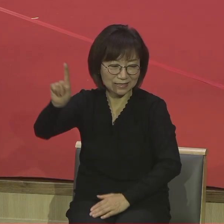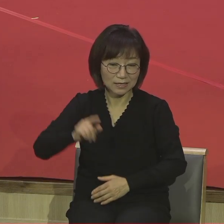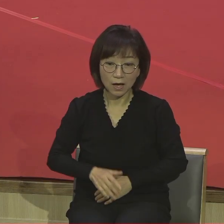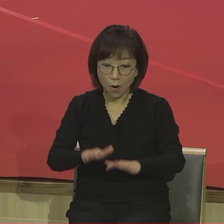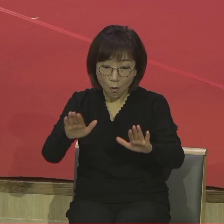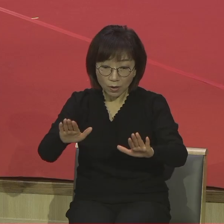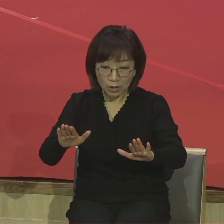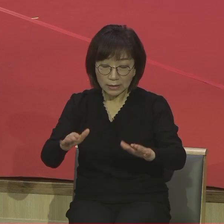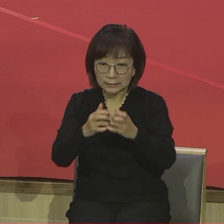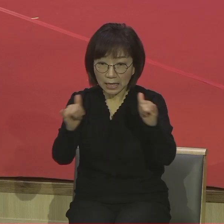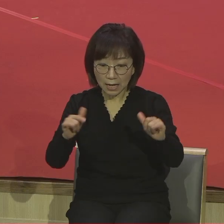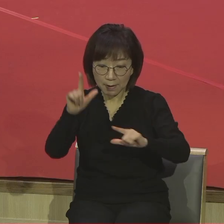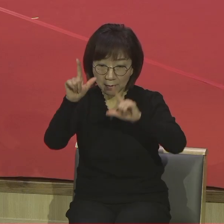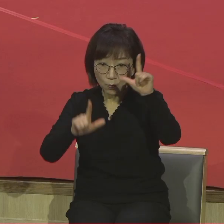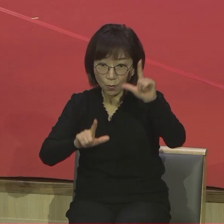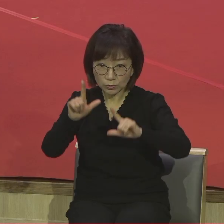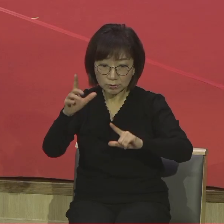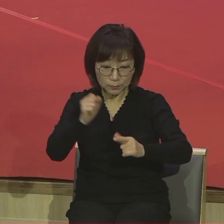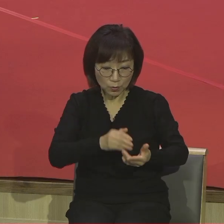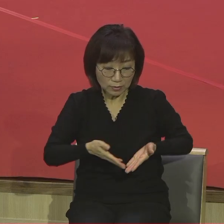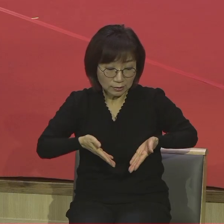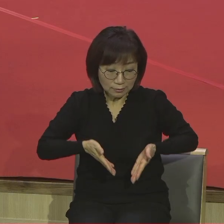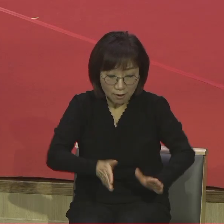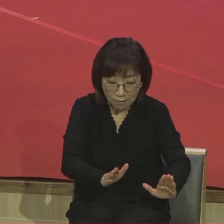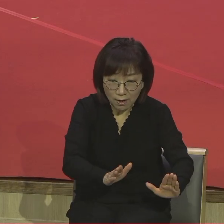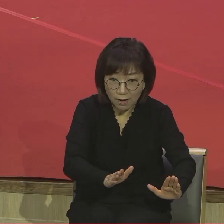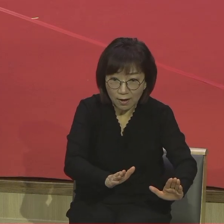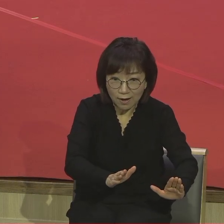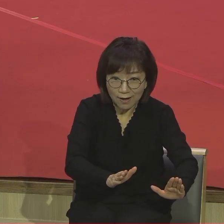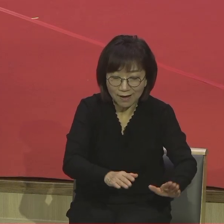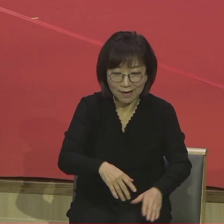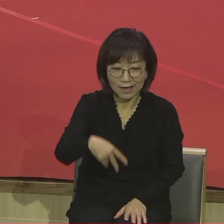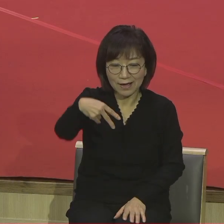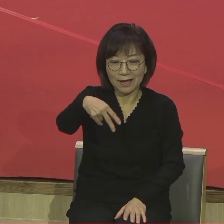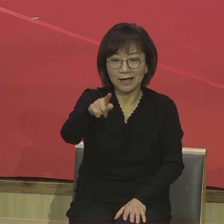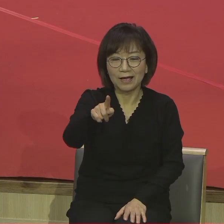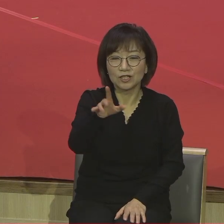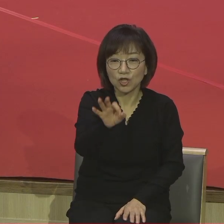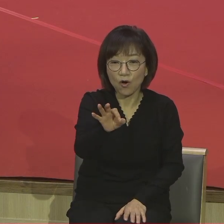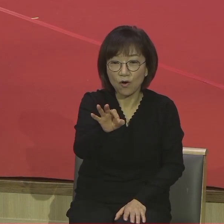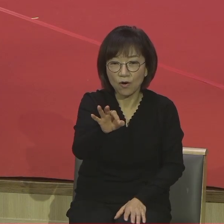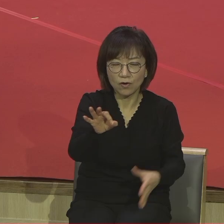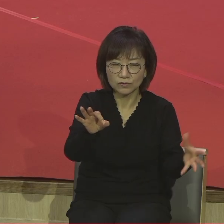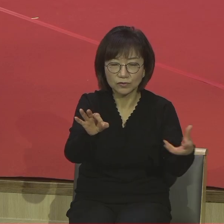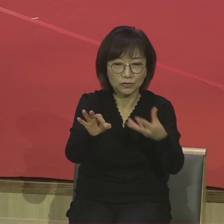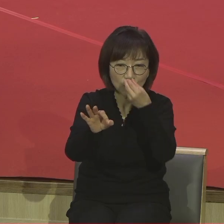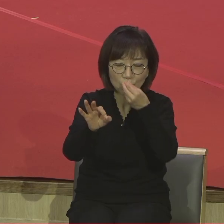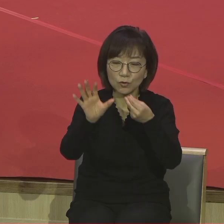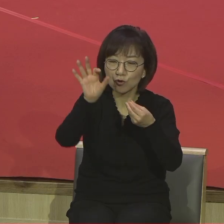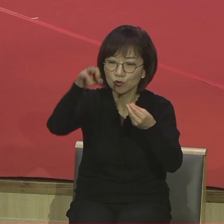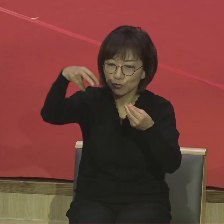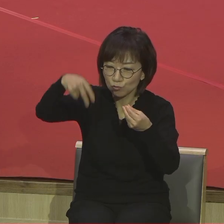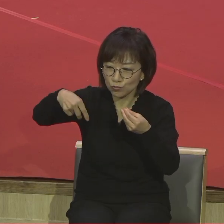사건이 바로 복음의 핵심이에요. 성육신. 하나님이 인간에 대해 이 땅에 오셔서